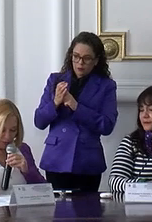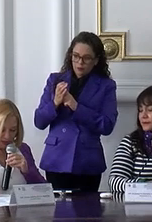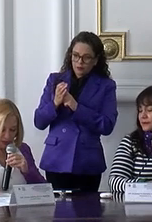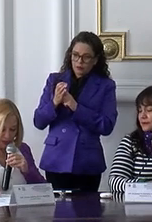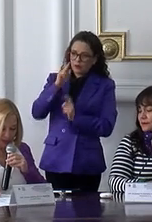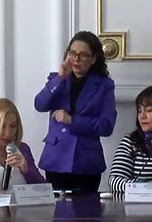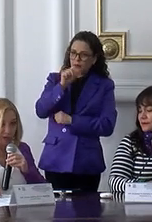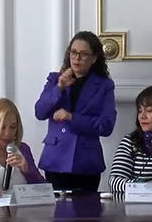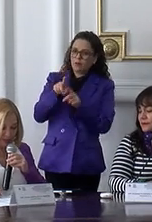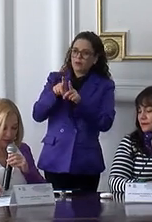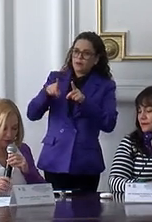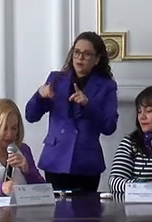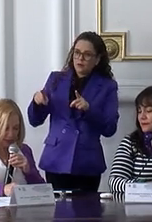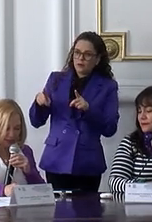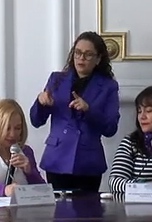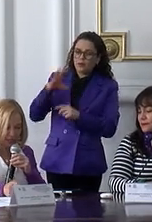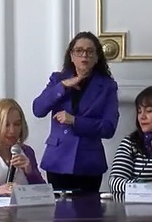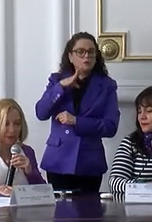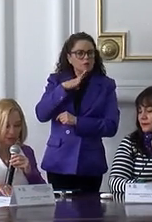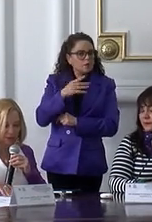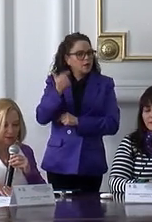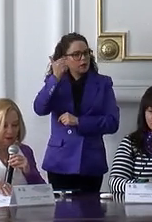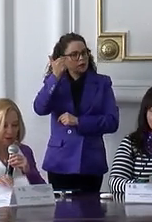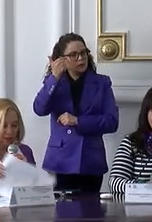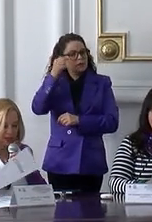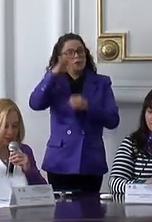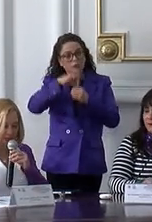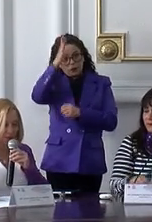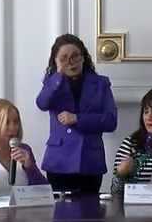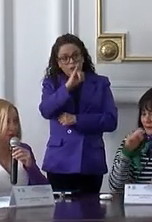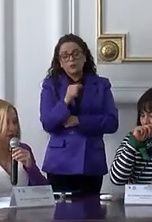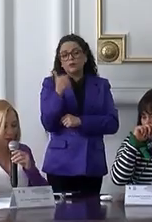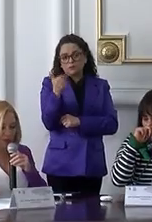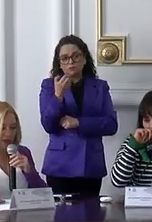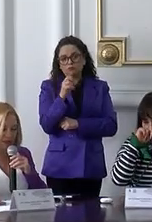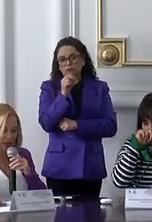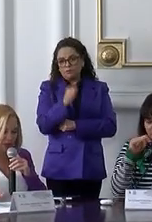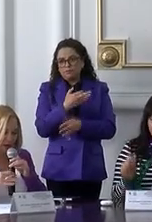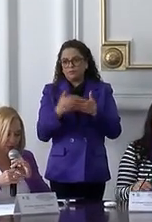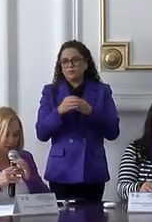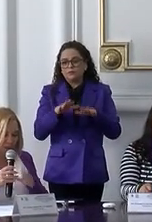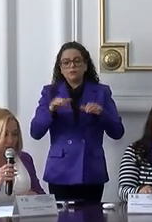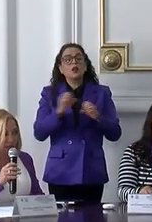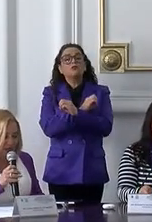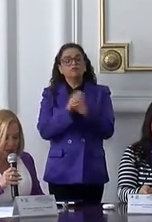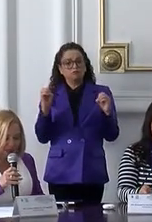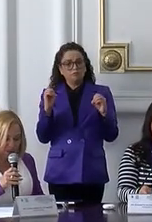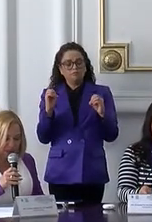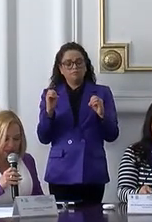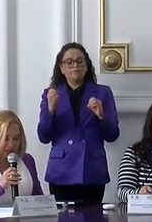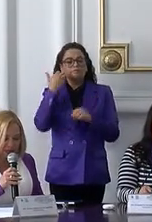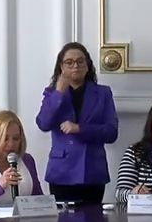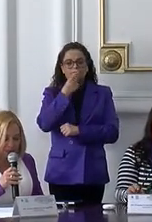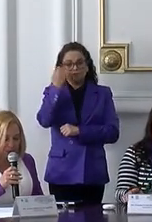la Comisión de Planeación del Desarrollo existen 7 votos a favor, 0 votos en contra, 0 abstenciones. Se